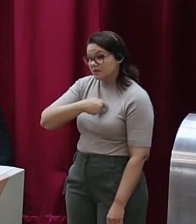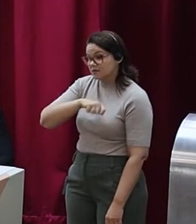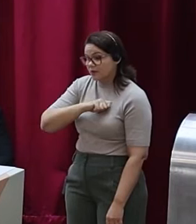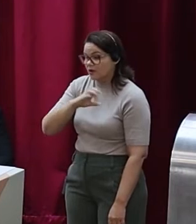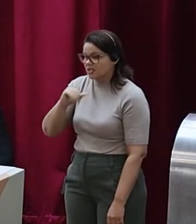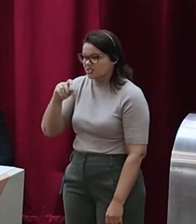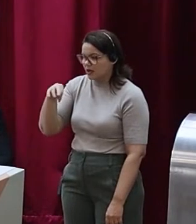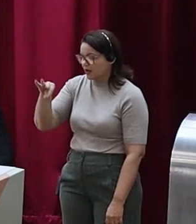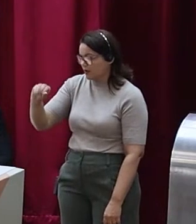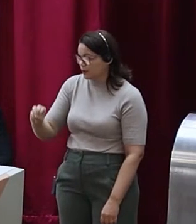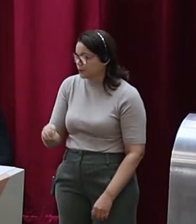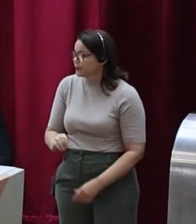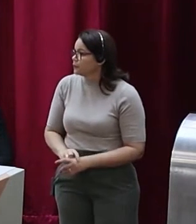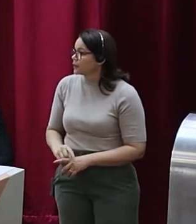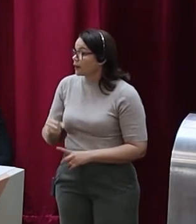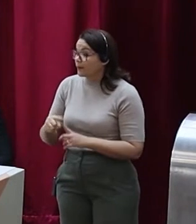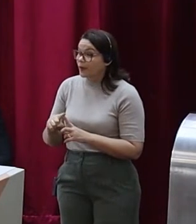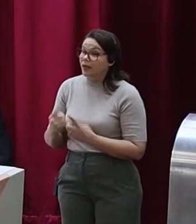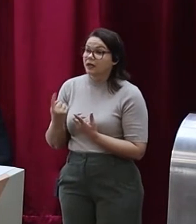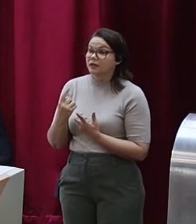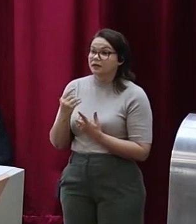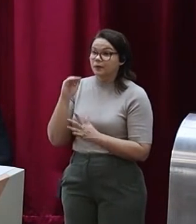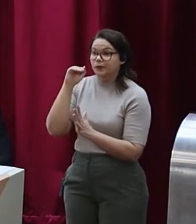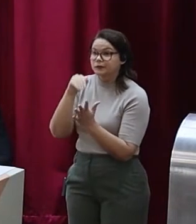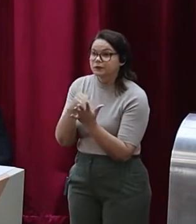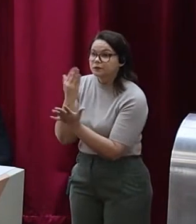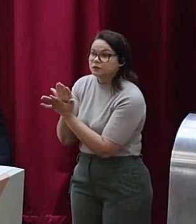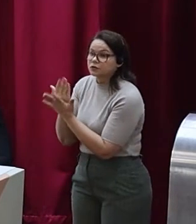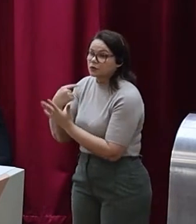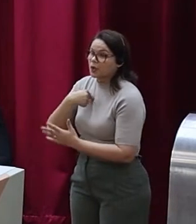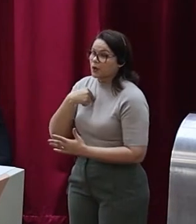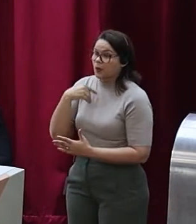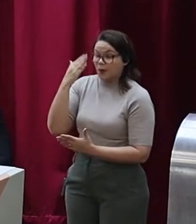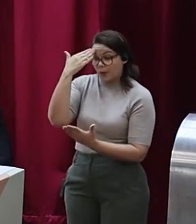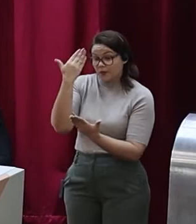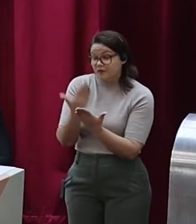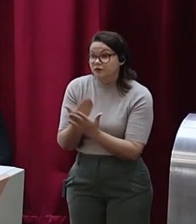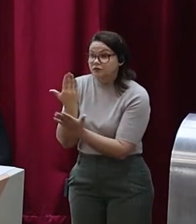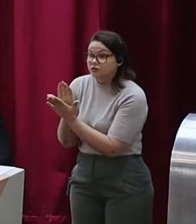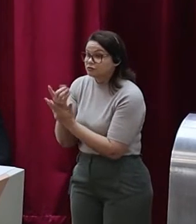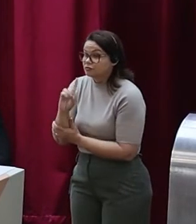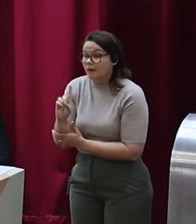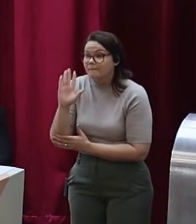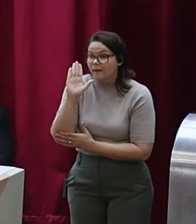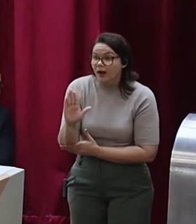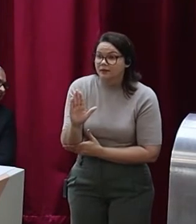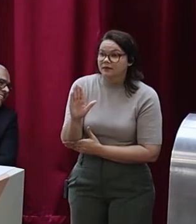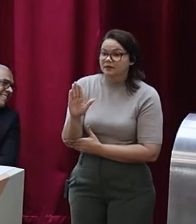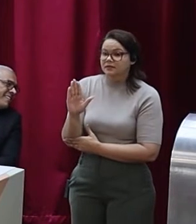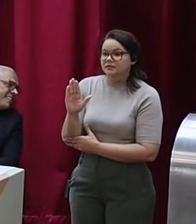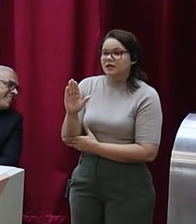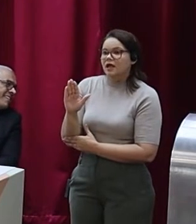Según los últimos estudios, yo no confío en los estudios, pero son parámetros, que el